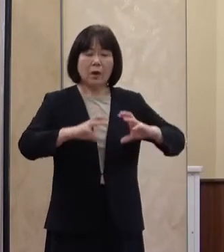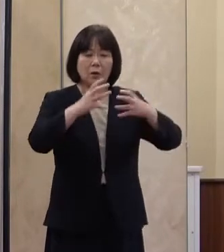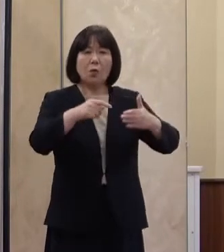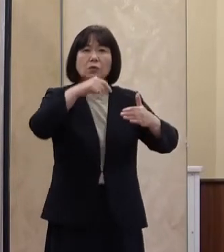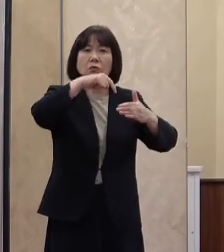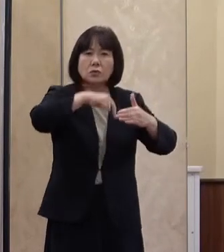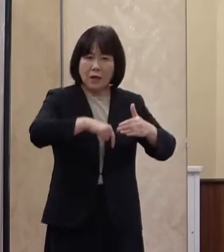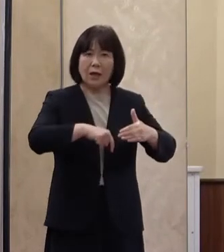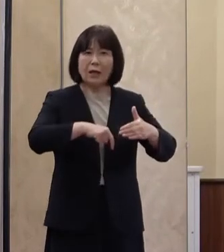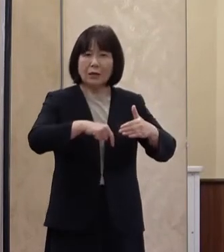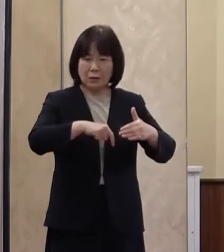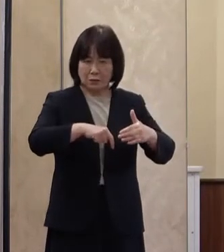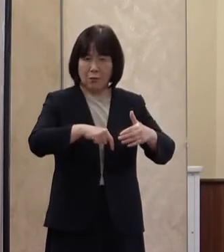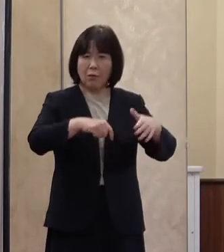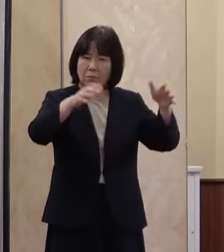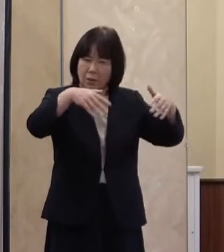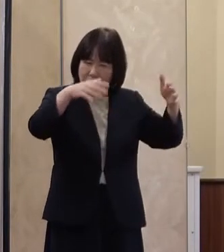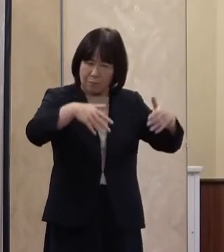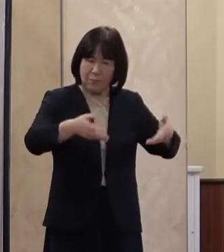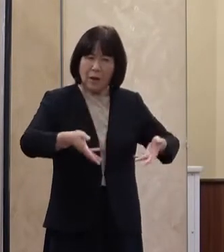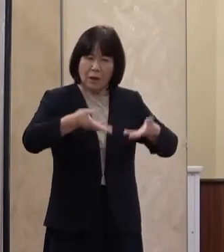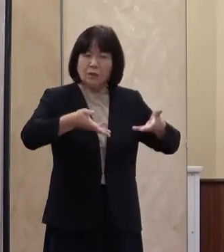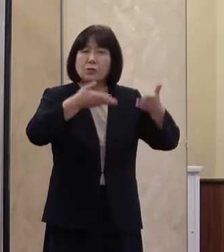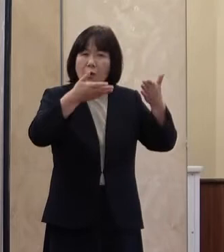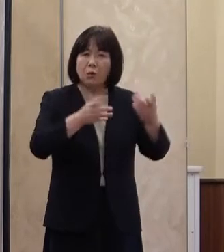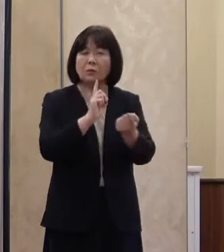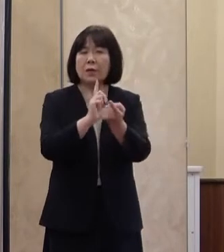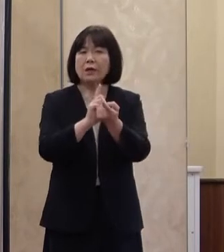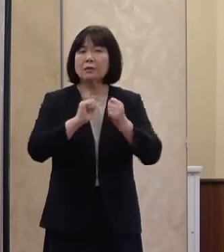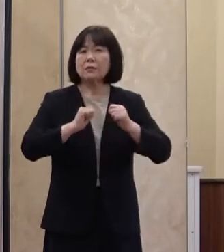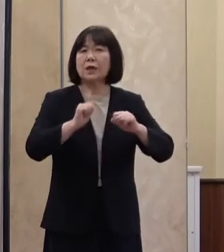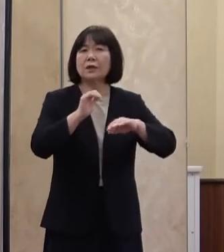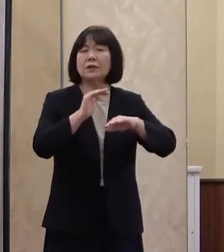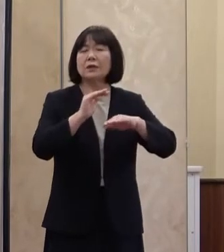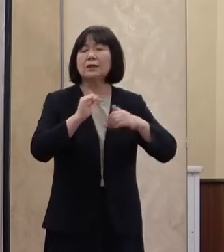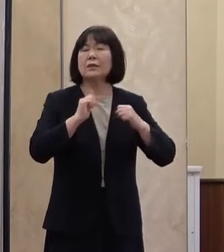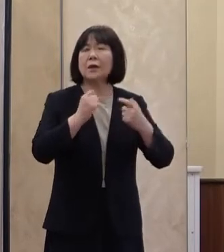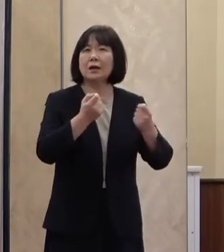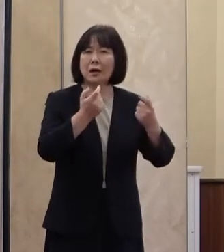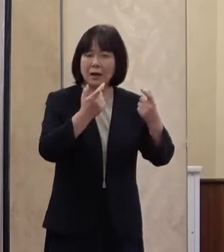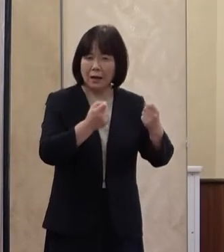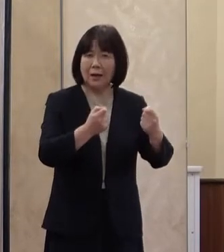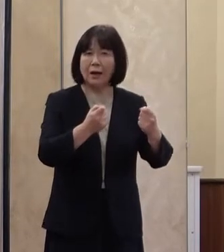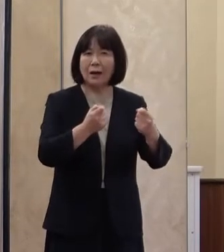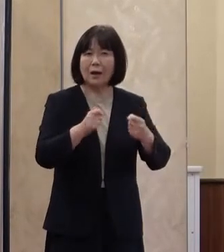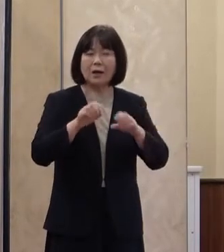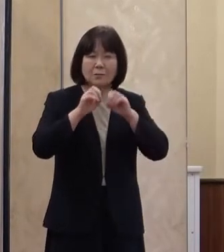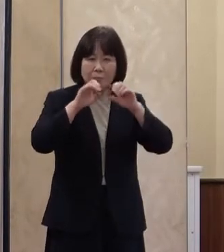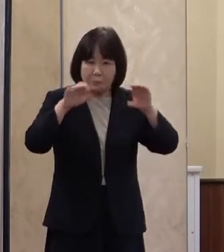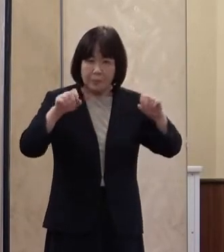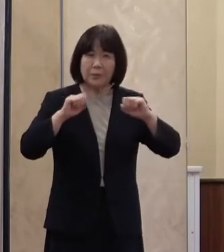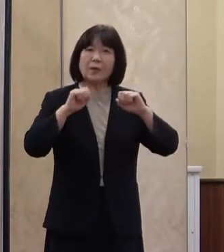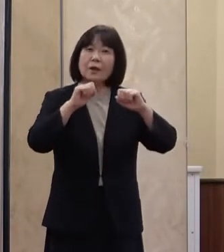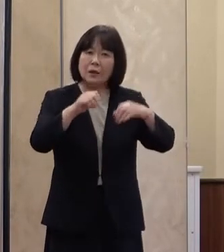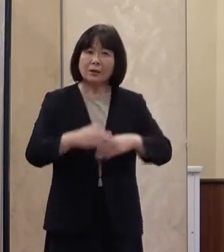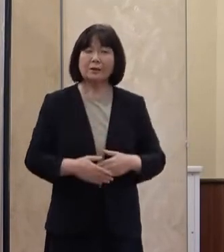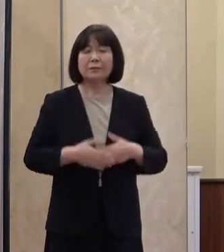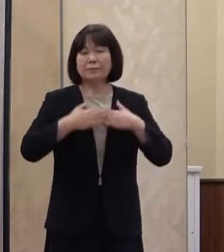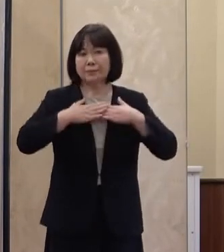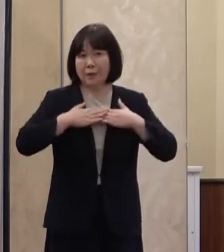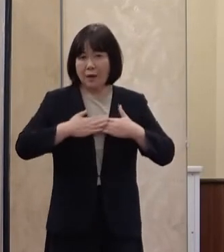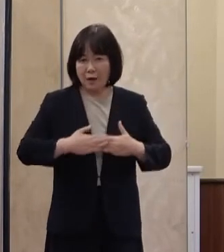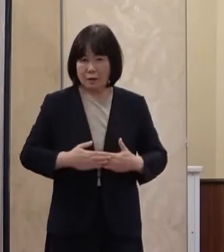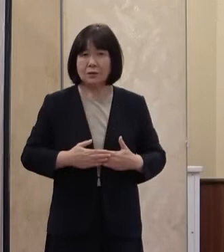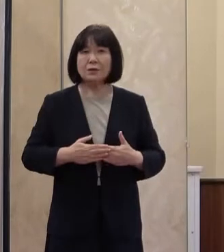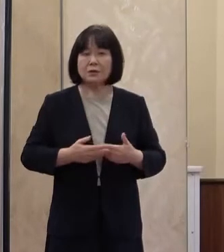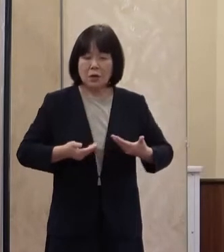需要をとにかく、まあ、対策を取りながら換気をして、安心してこ